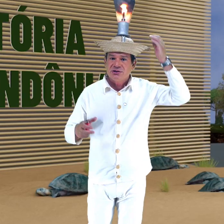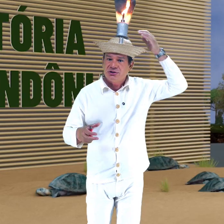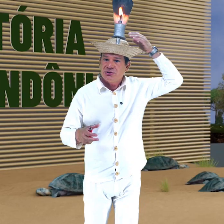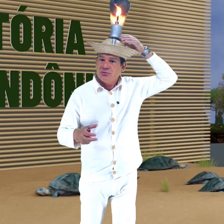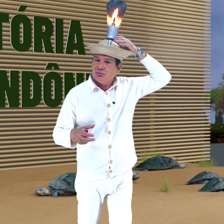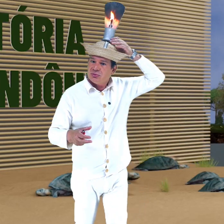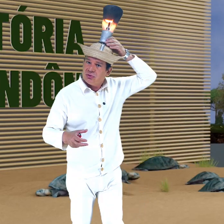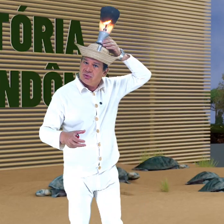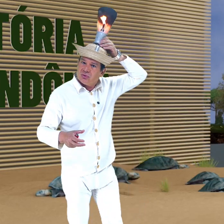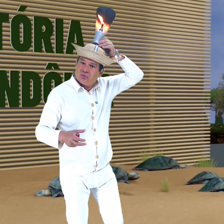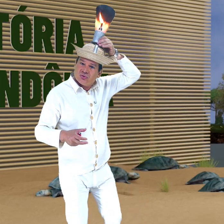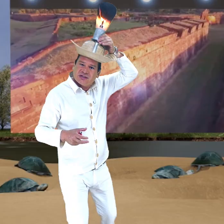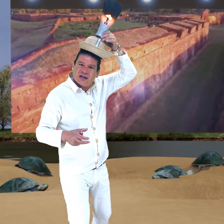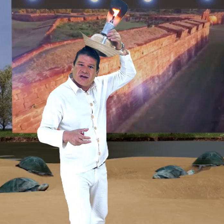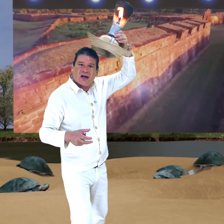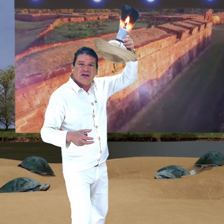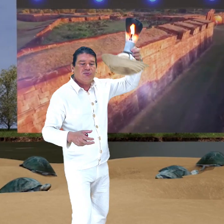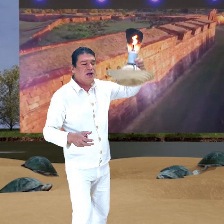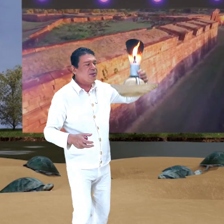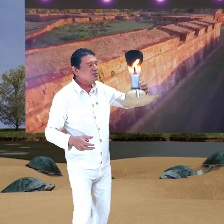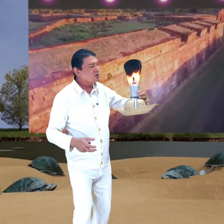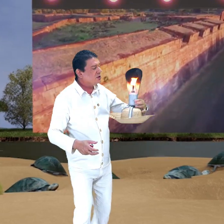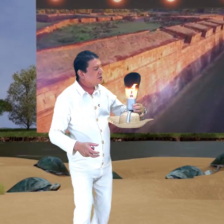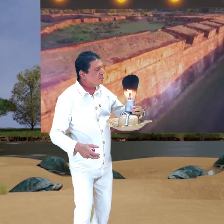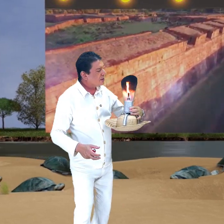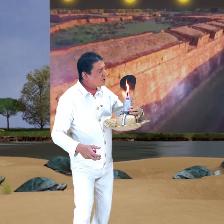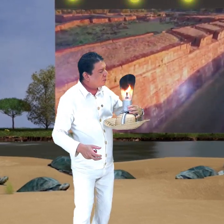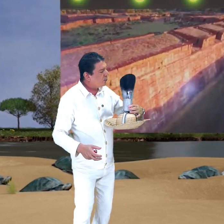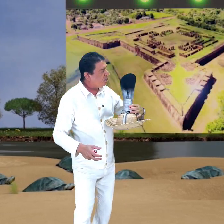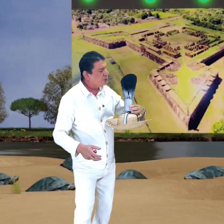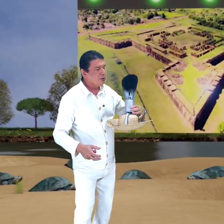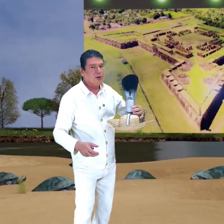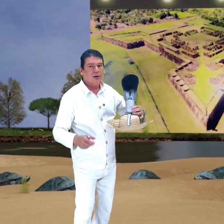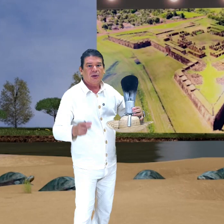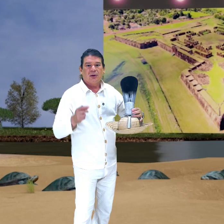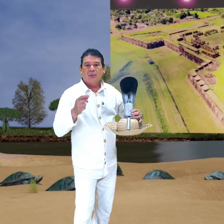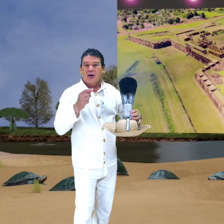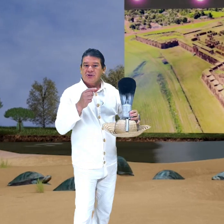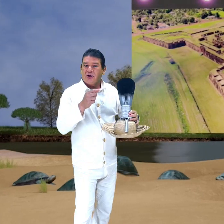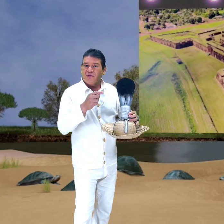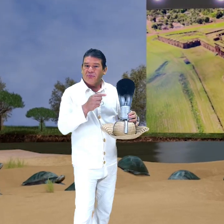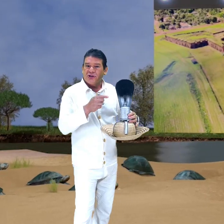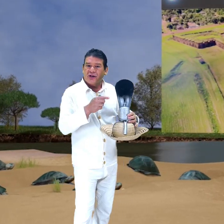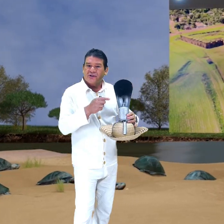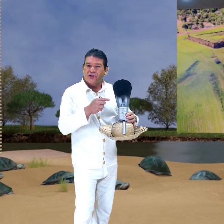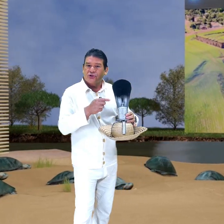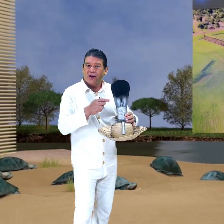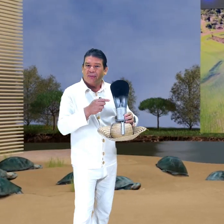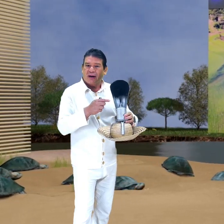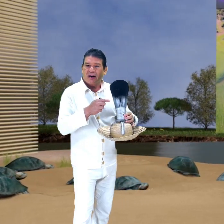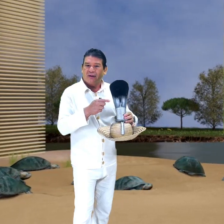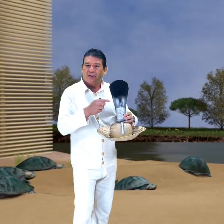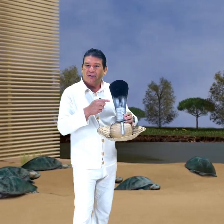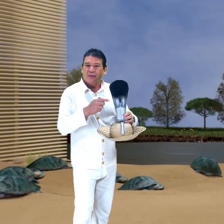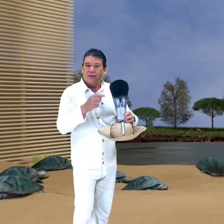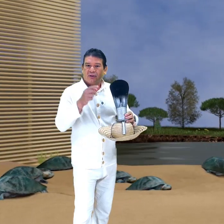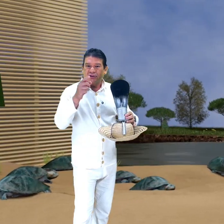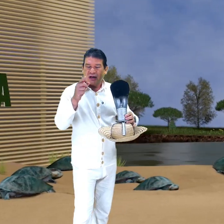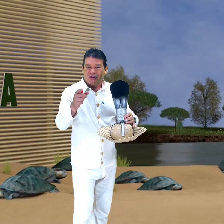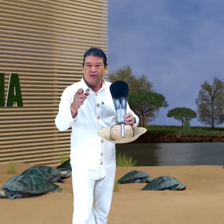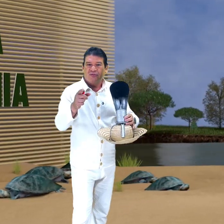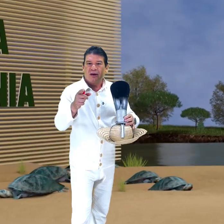existem porque existiu o seringalismo na Amazônia. Mas não vamos deixar essa história